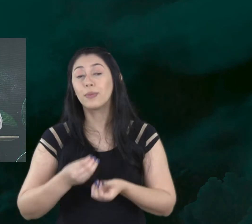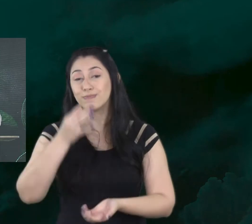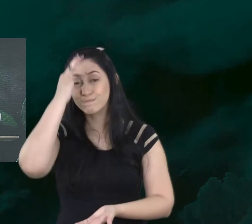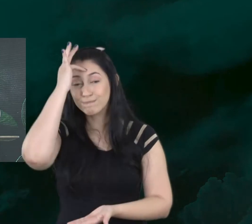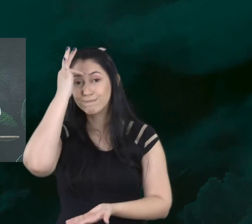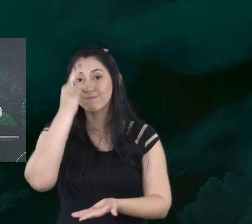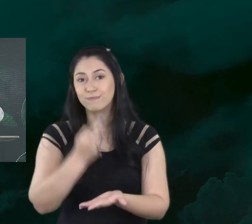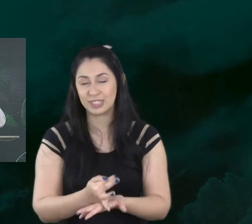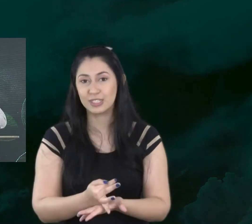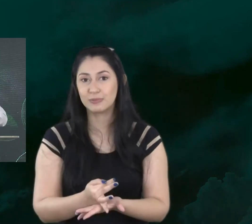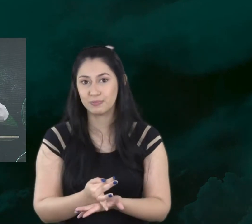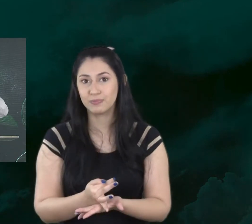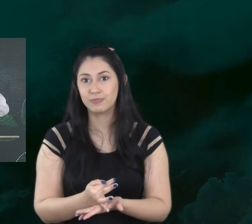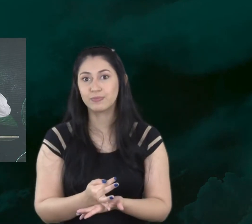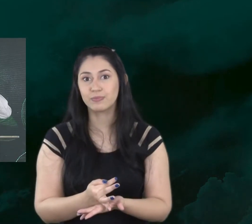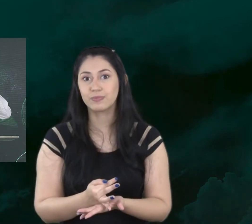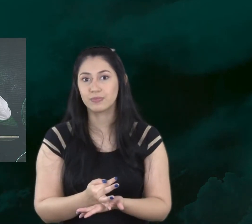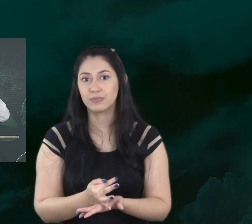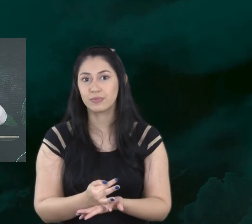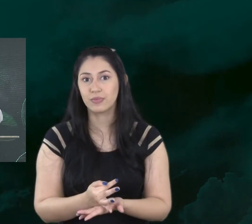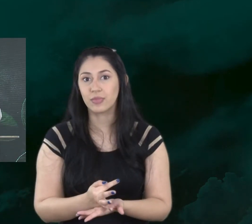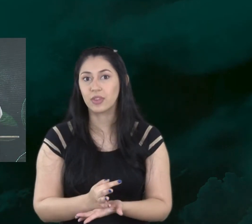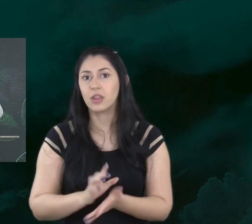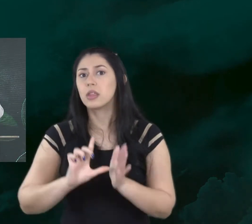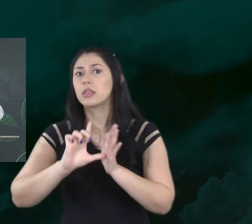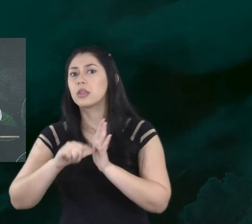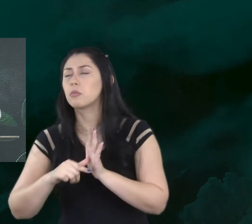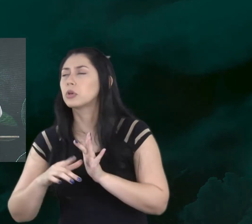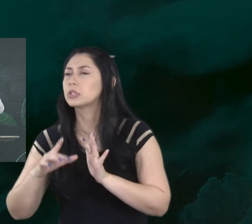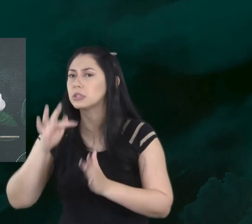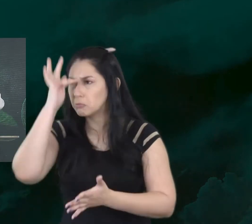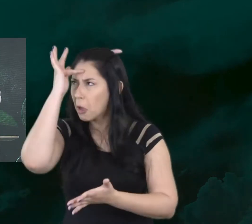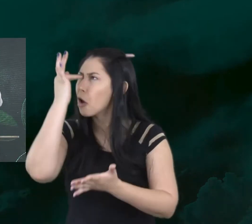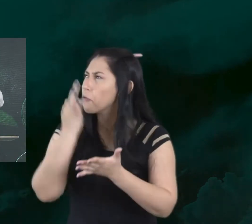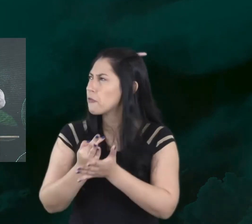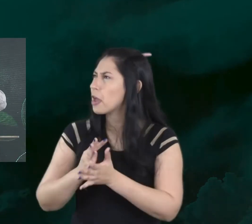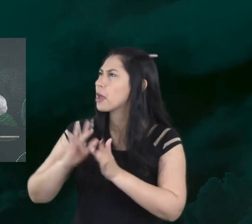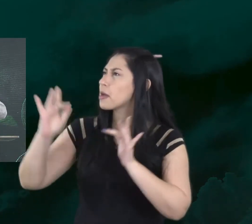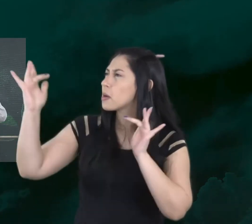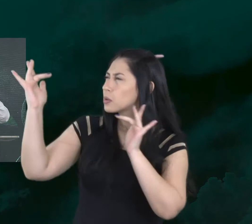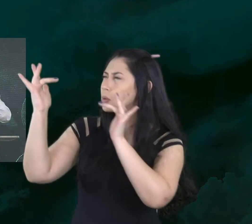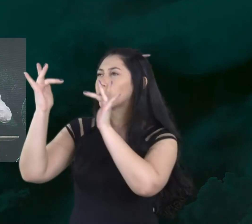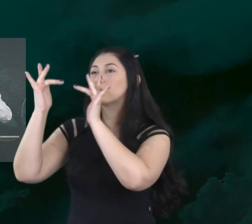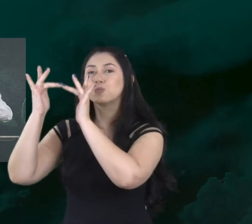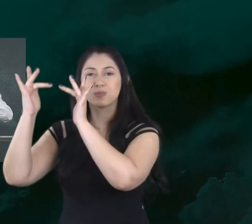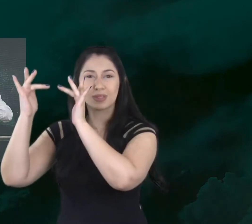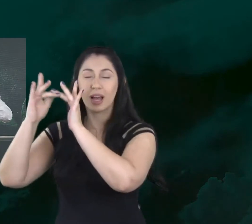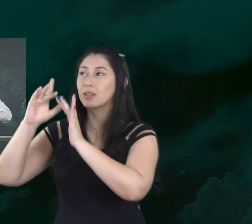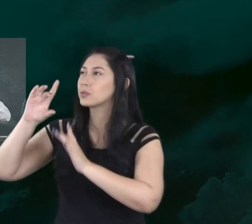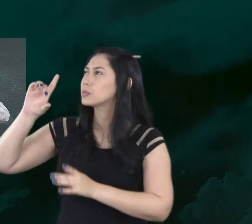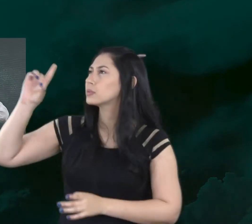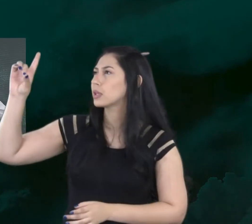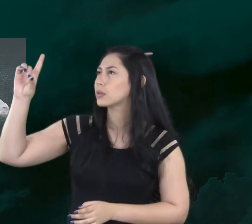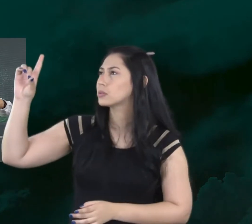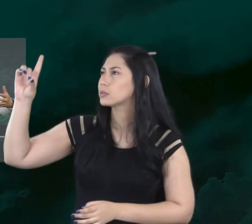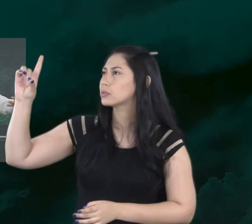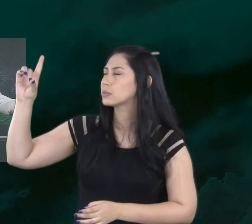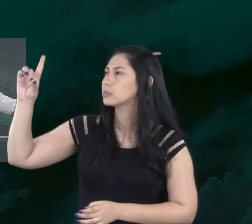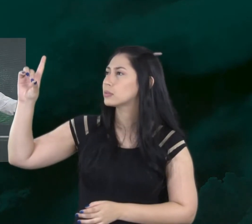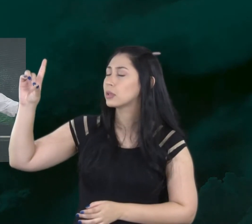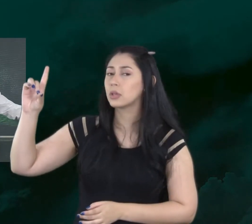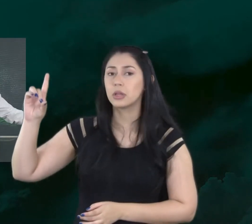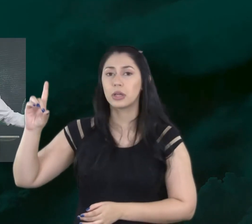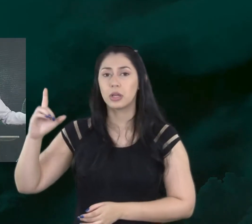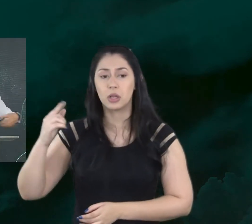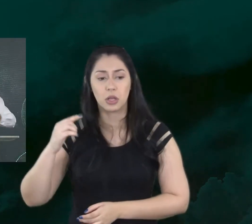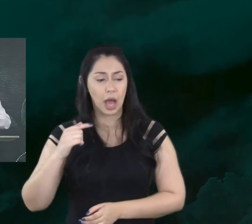fé leva você a ter acesso, contato com o próprio Deus, que você não consegue ter contato no